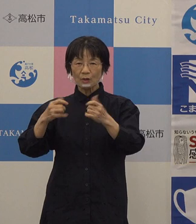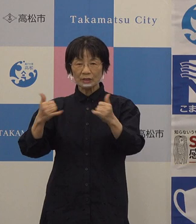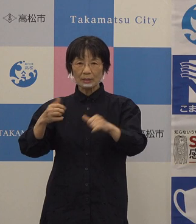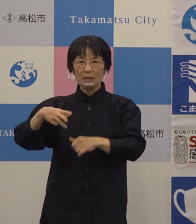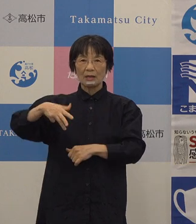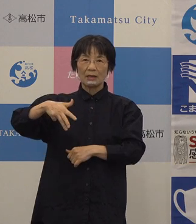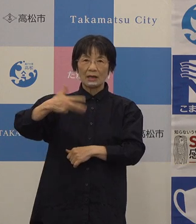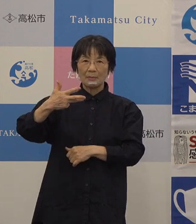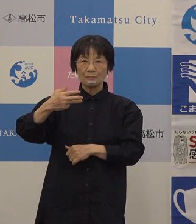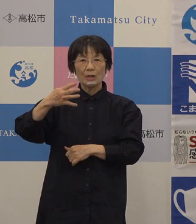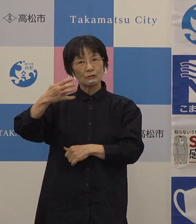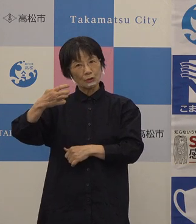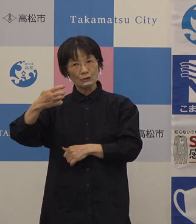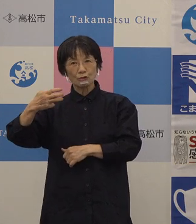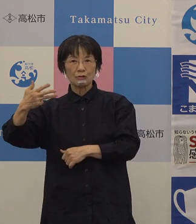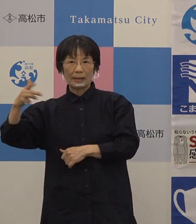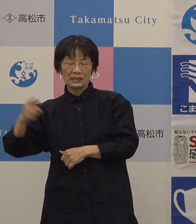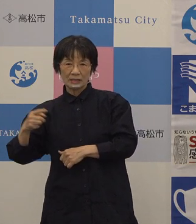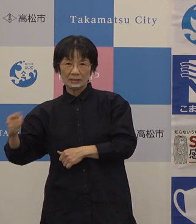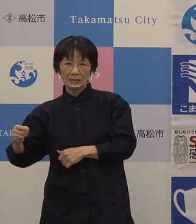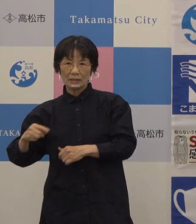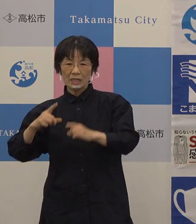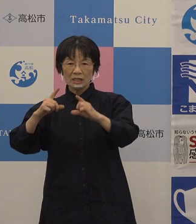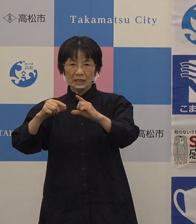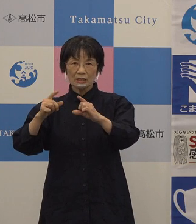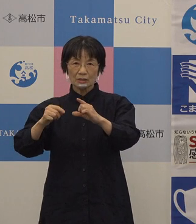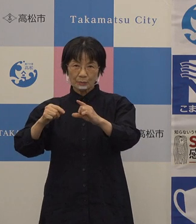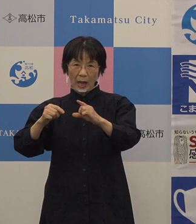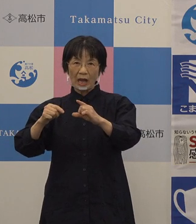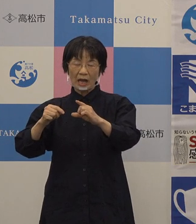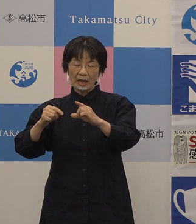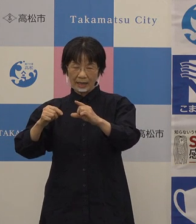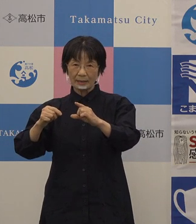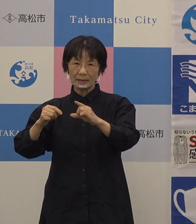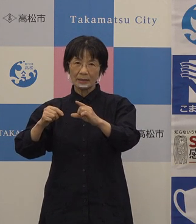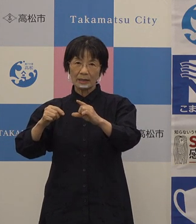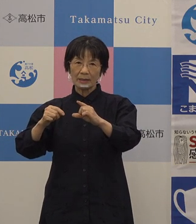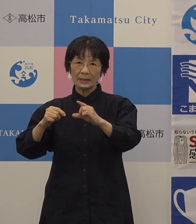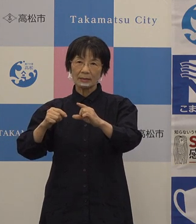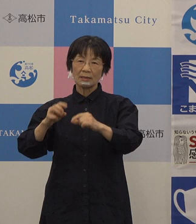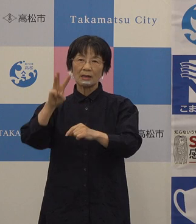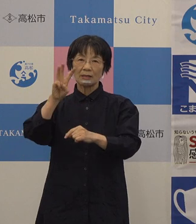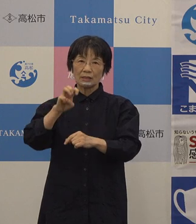人、回答率は前回より 5.9 ポイント低い